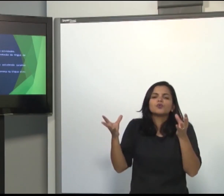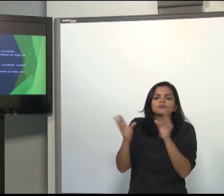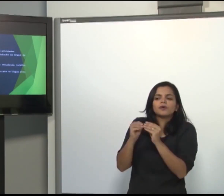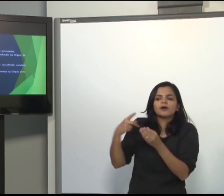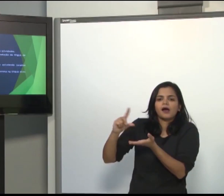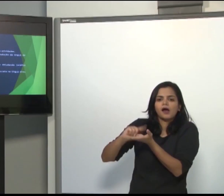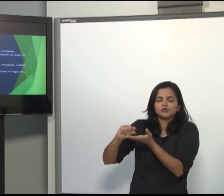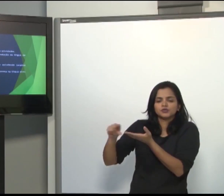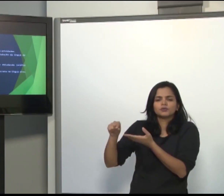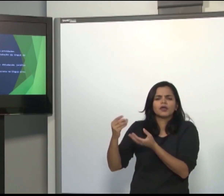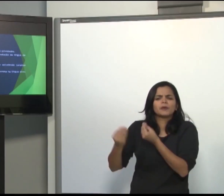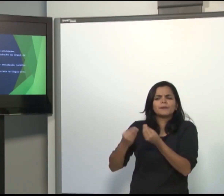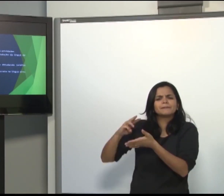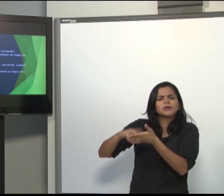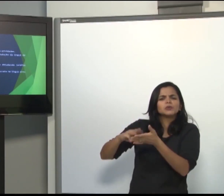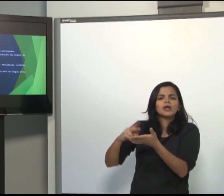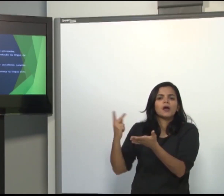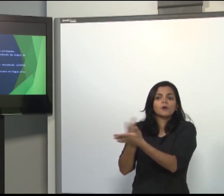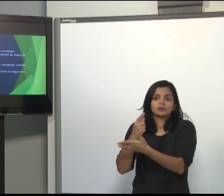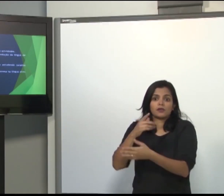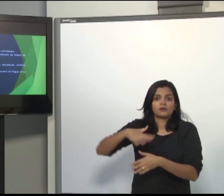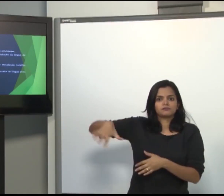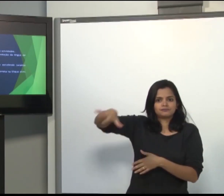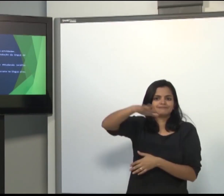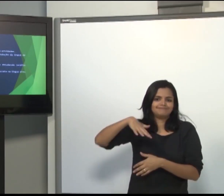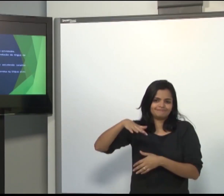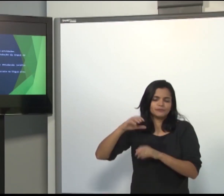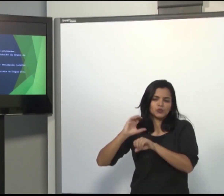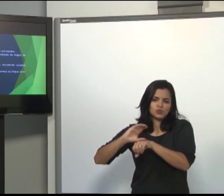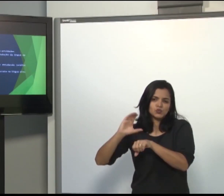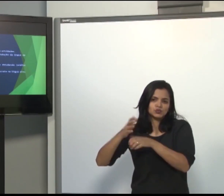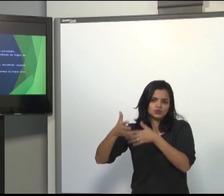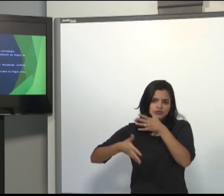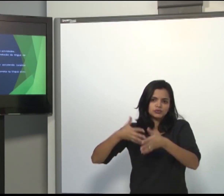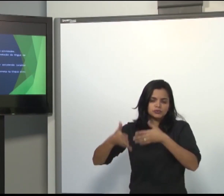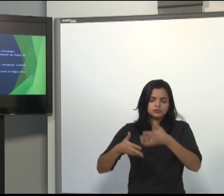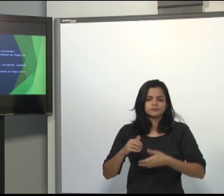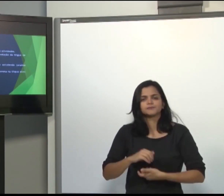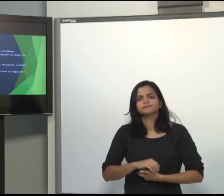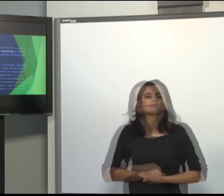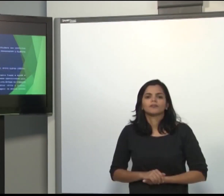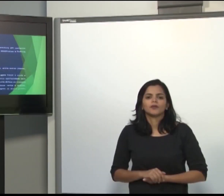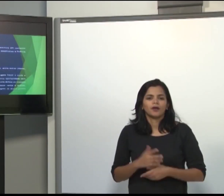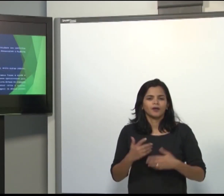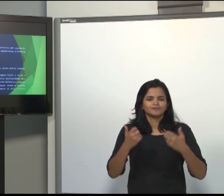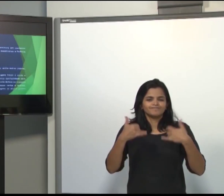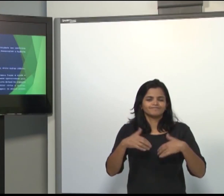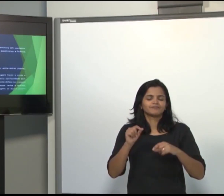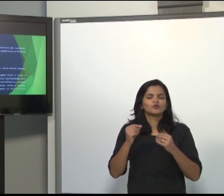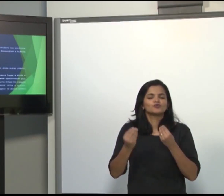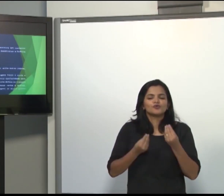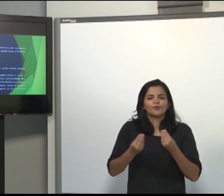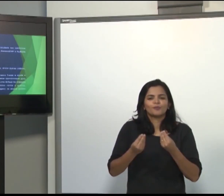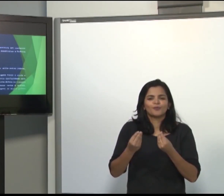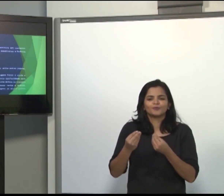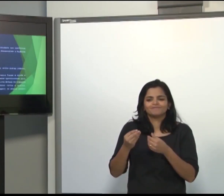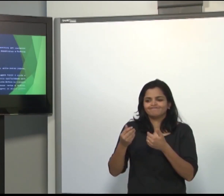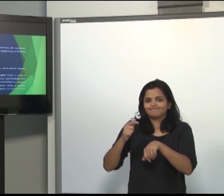do artigo que expliquei para vocês a respeito do curso de Libras. Então, agora, vou falar para